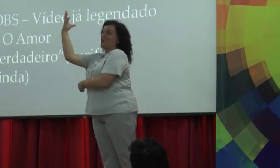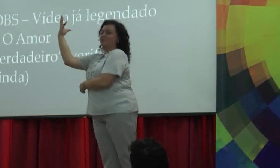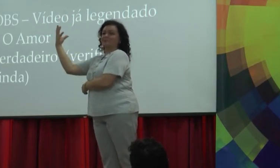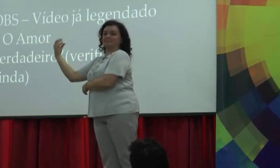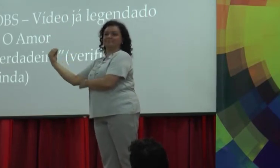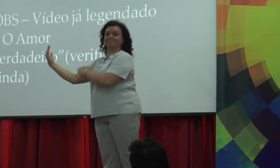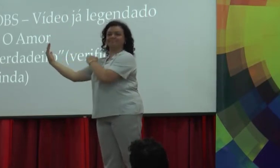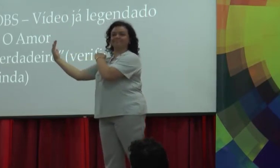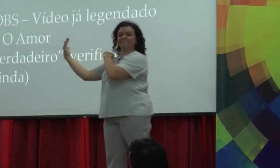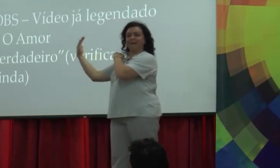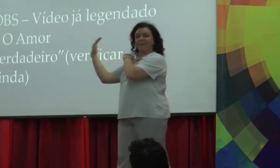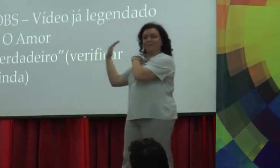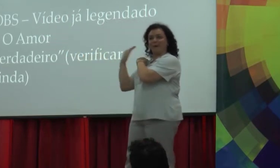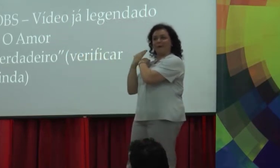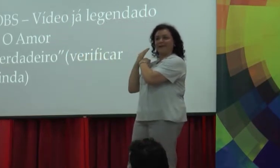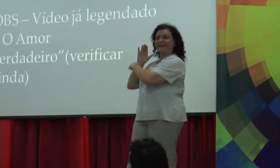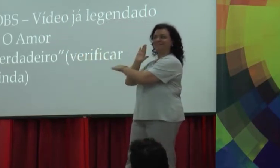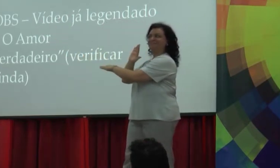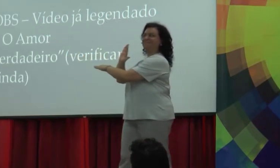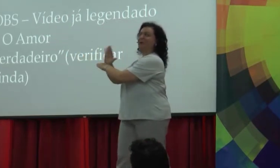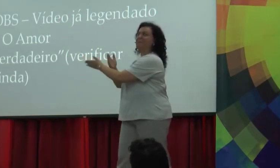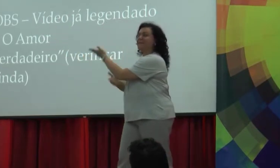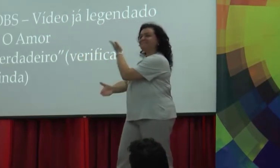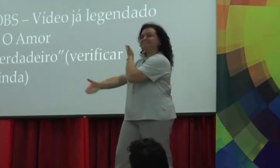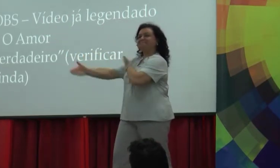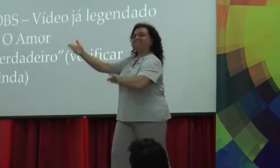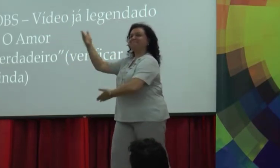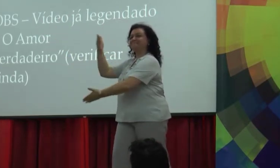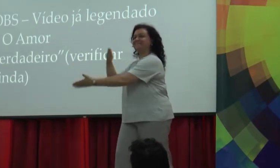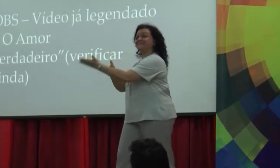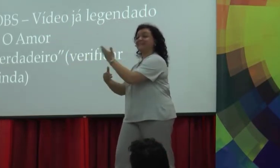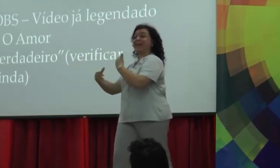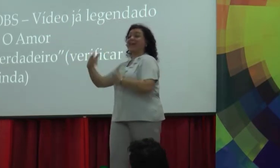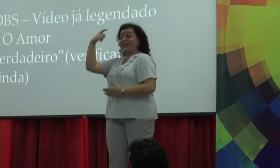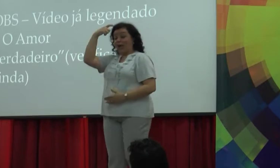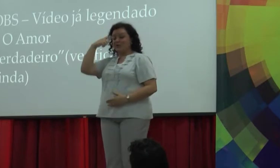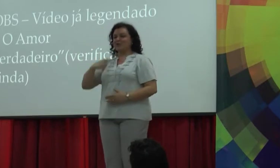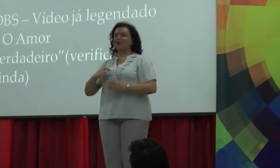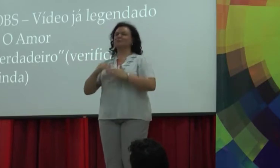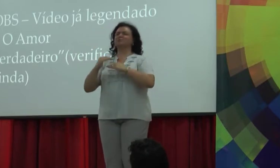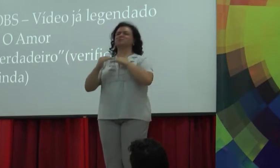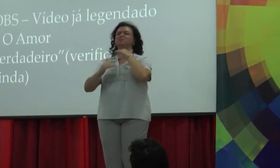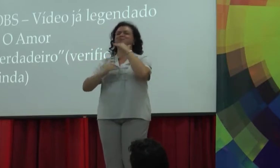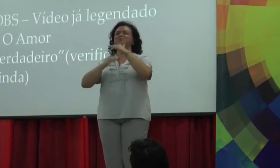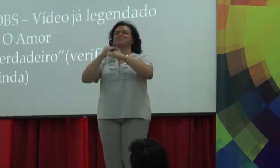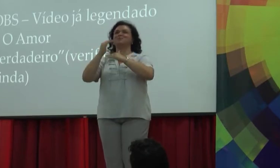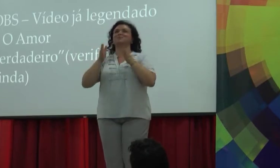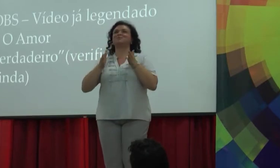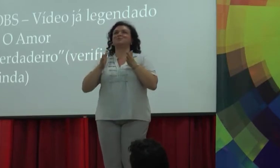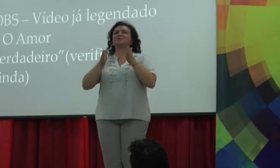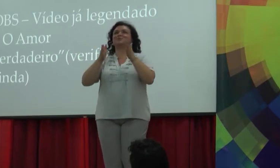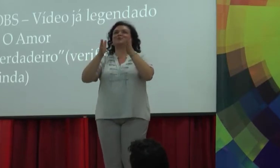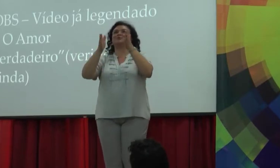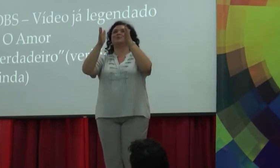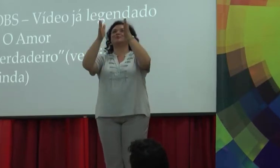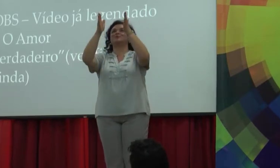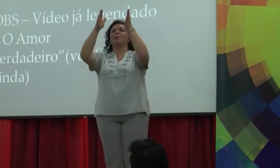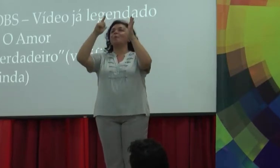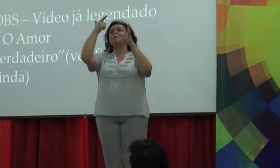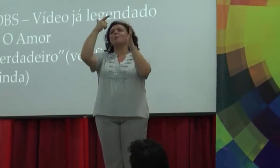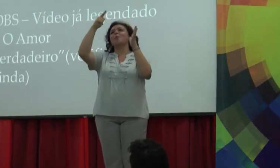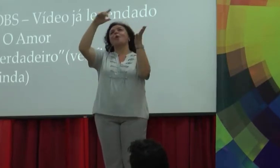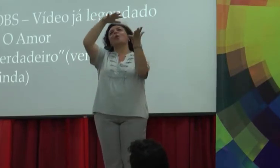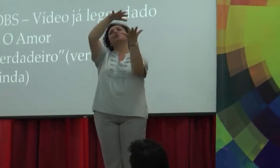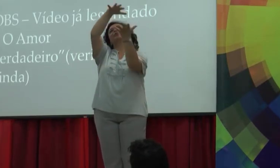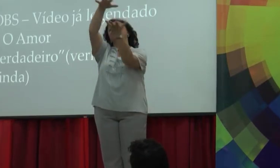Do bem. Principalmente a ajuda do mundo espiritual que nos oferece para a nossa evolução